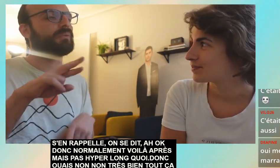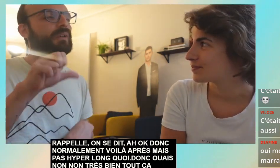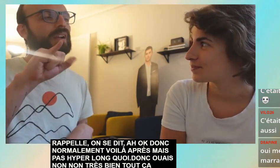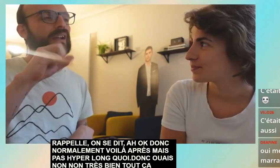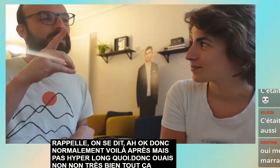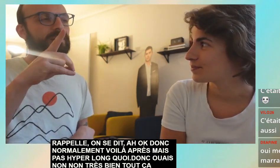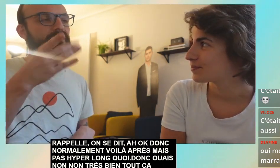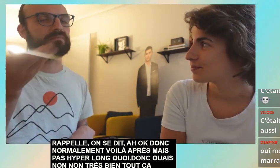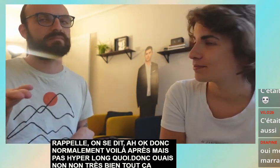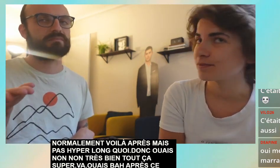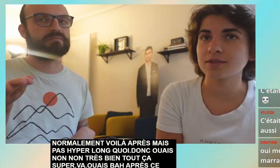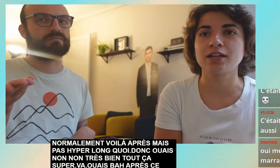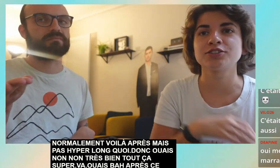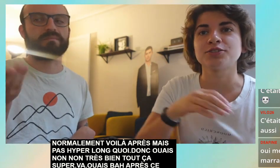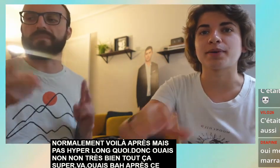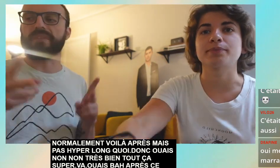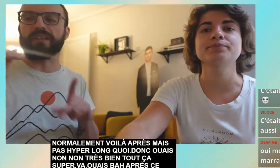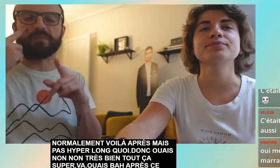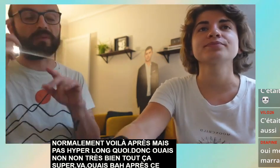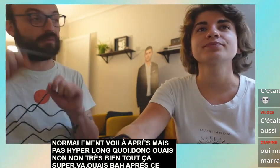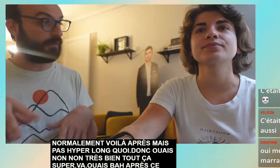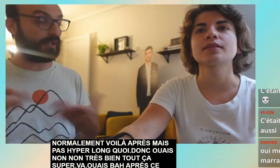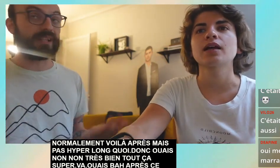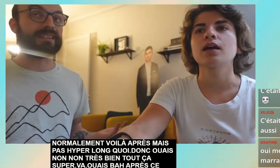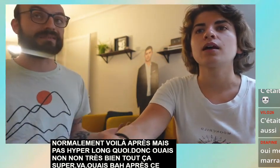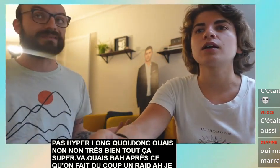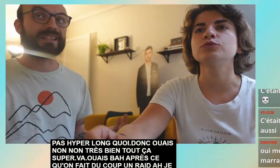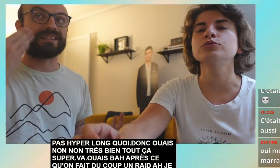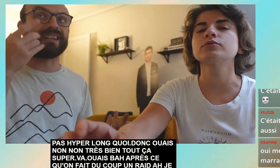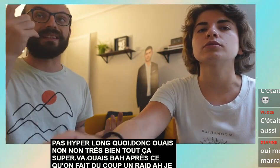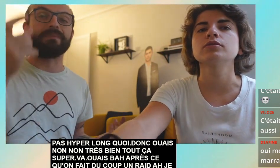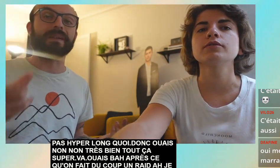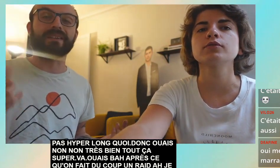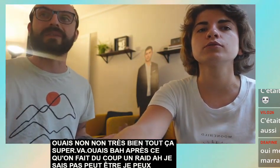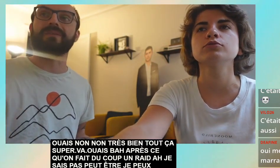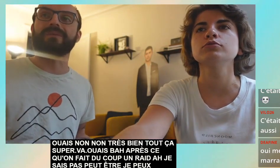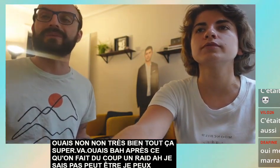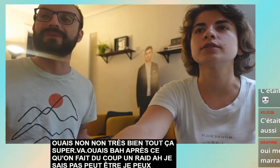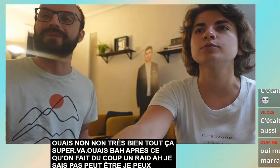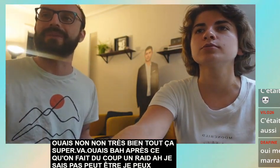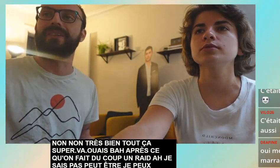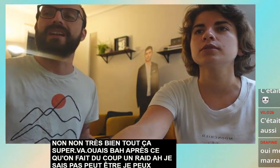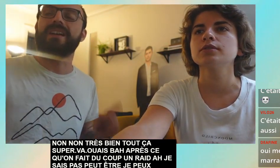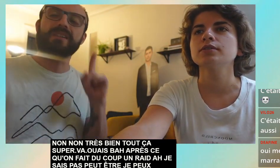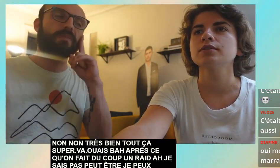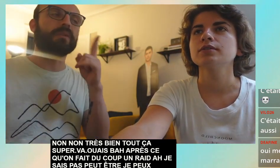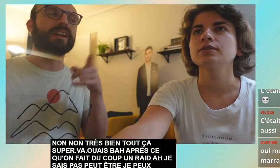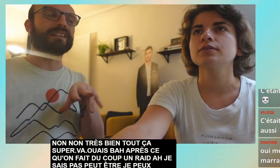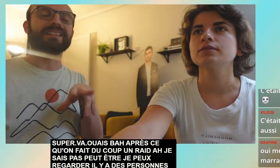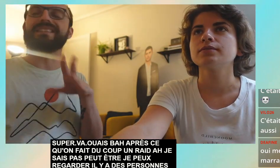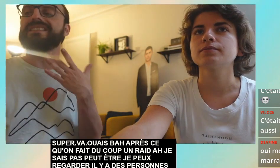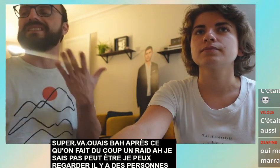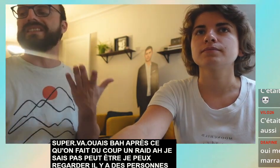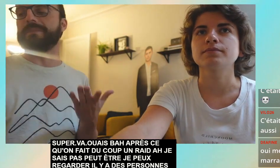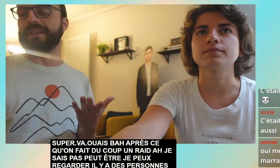un raid? Ah, je sais pas. Peut-être, on peut regarder. Ah, Est-ce juste. qu'il y a des personnes, du j'ouvre et coup, je peux regarder si j'ai des